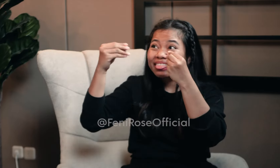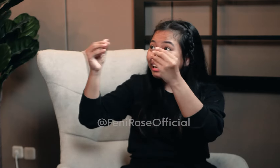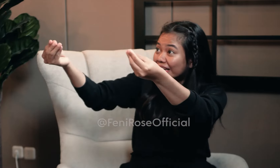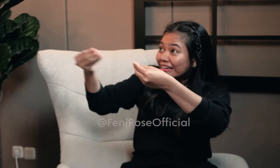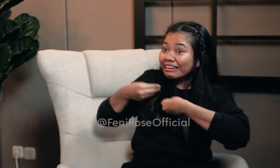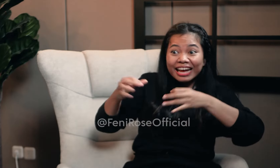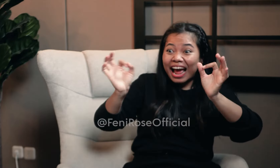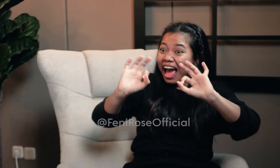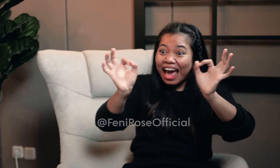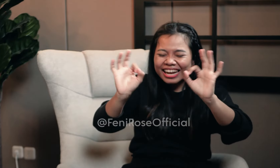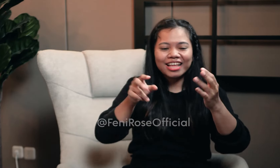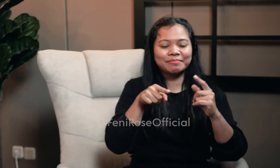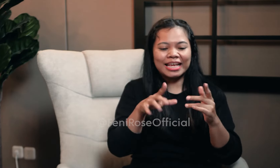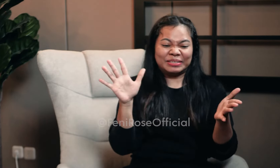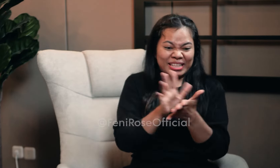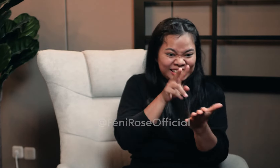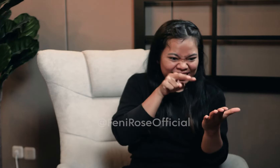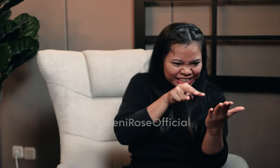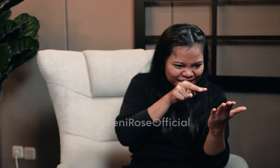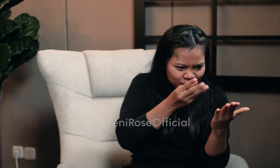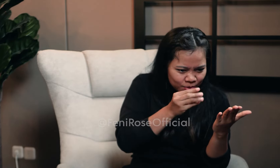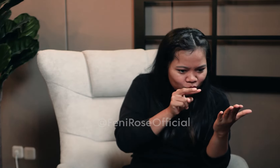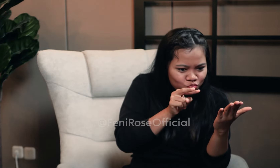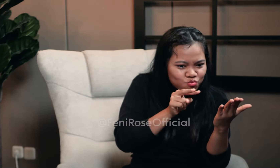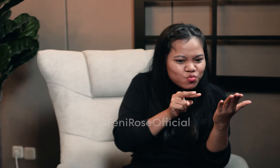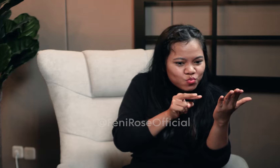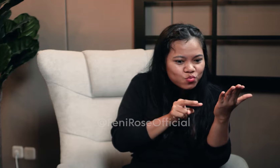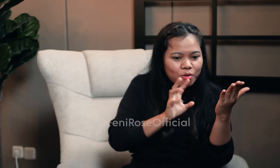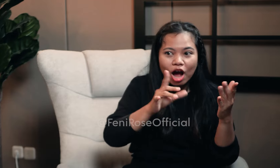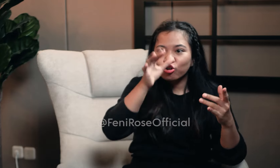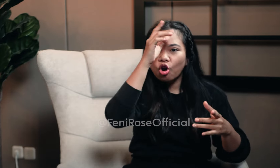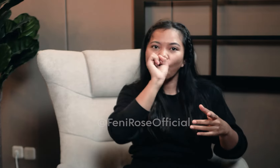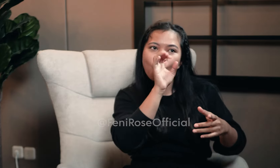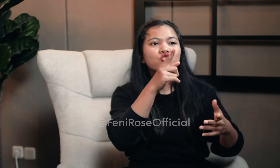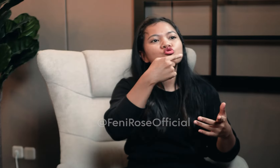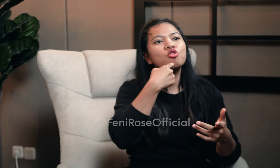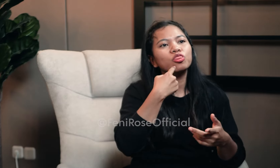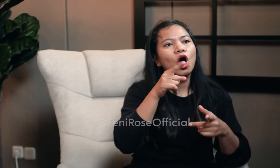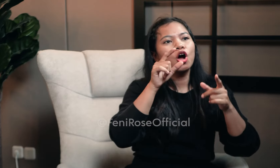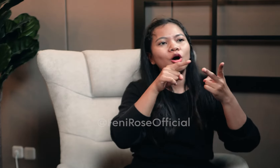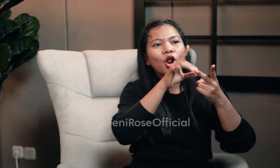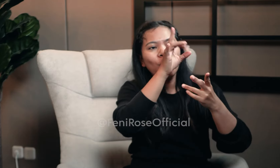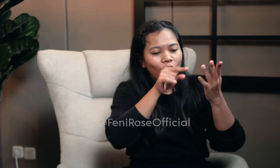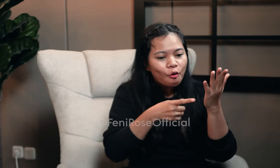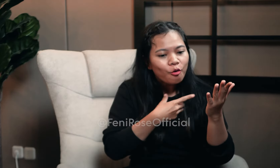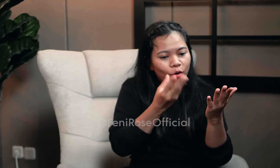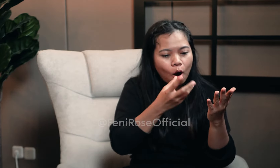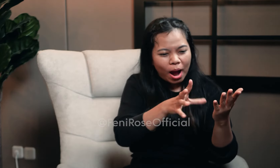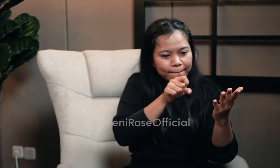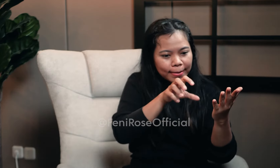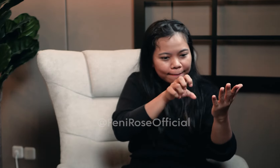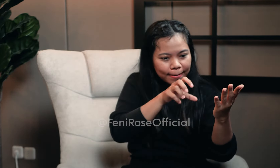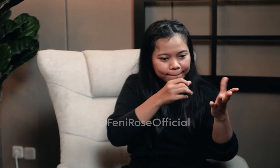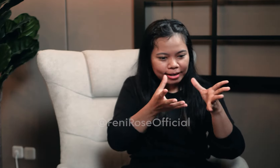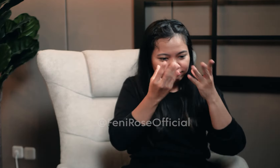aja sebetulnya materi itu saya tidak diberikan sama sekali ya Mbak kayak Ya udah dari medsos aja kayak gitu eh